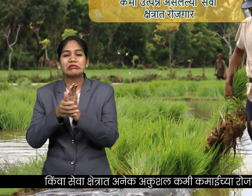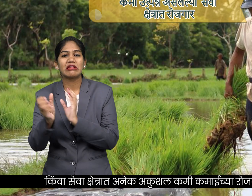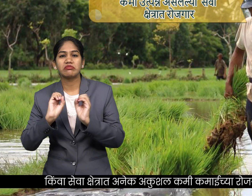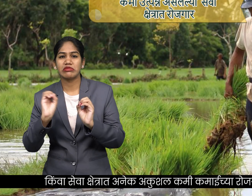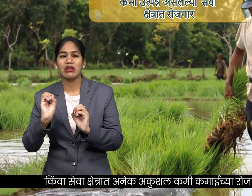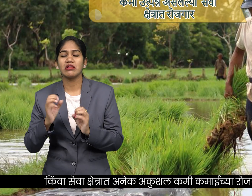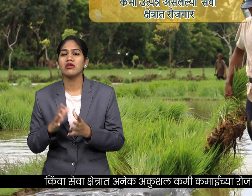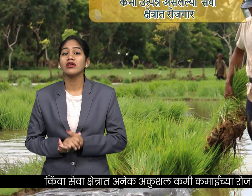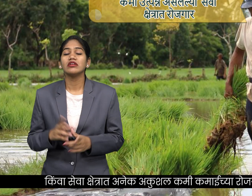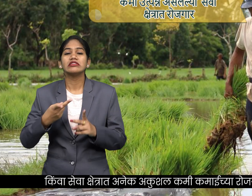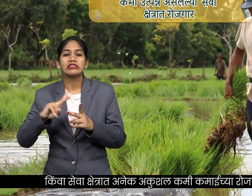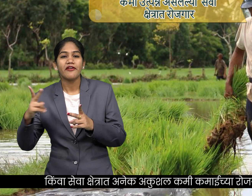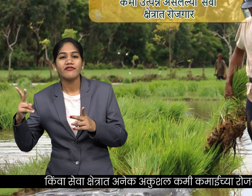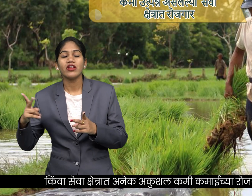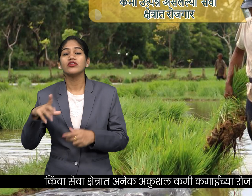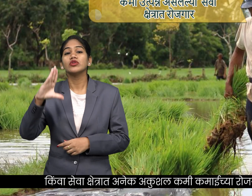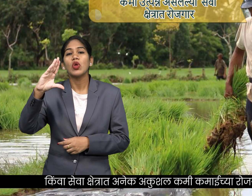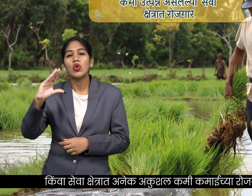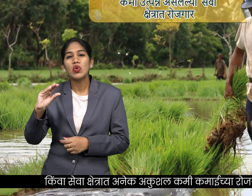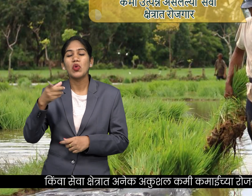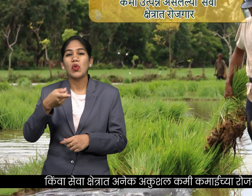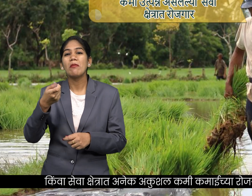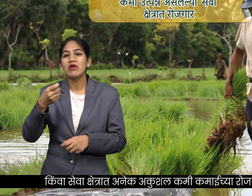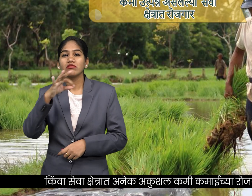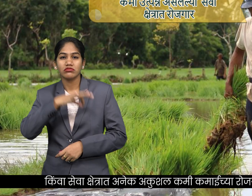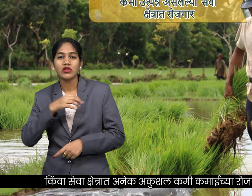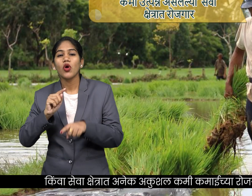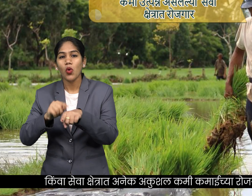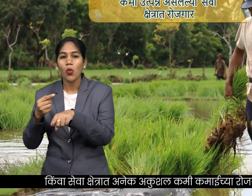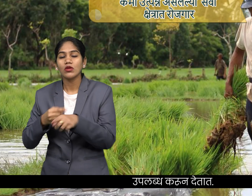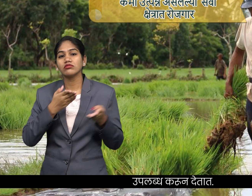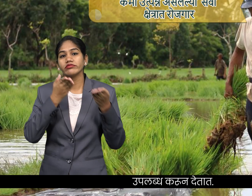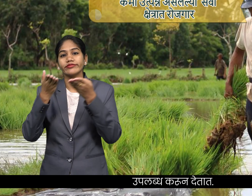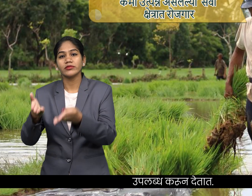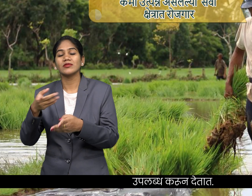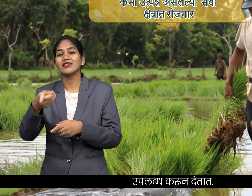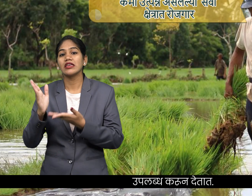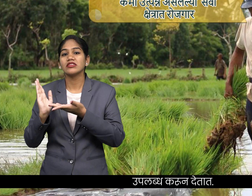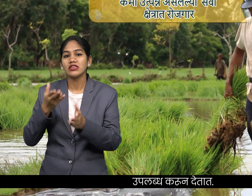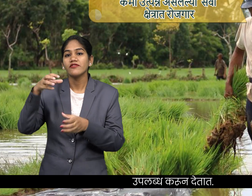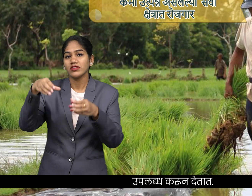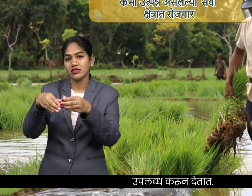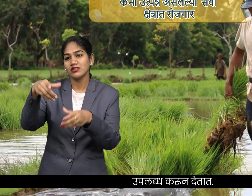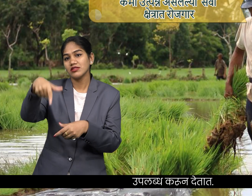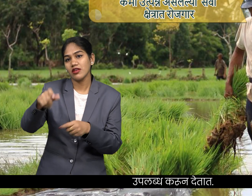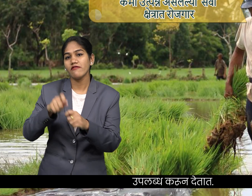किंवा सेवा क्षेत्रात अनेक अकुशल कमी कमाईचे रोजगारींच्या संधी उपलब्ध करून घेतात.